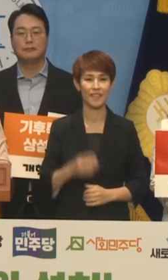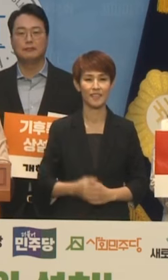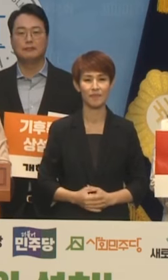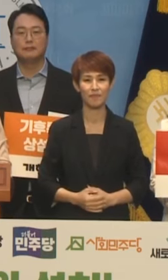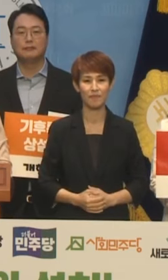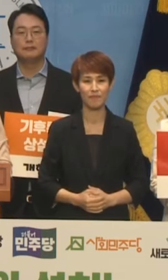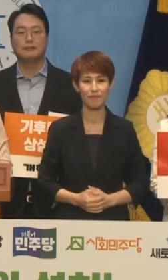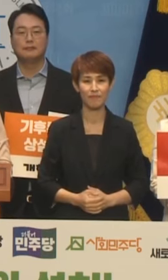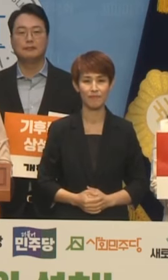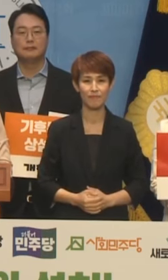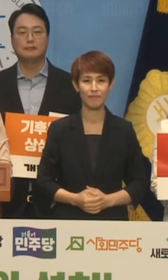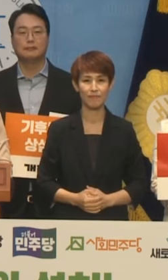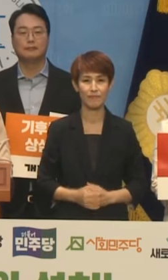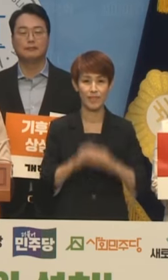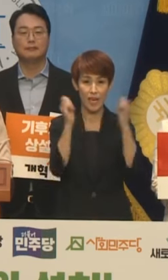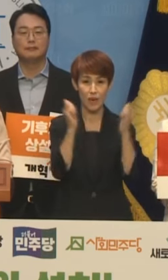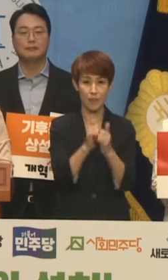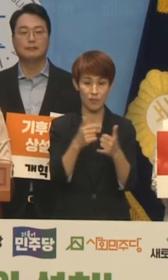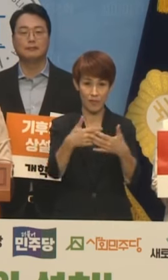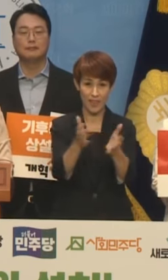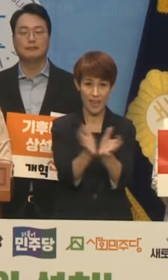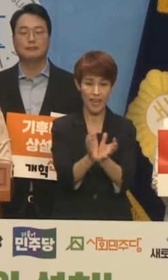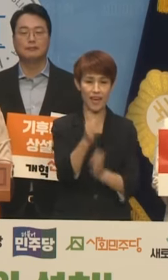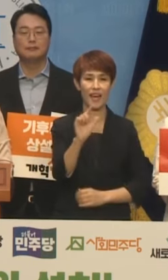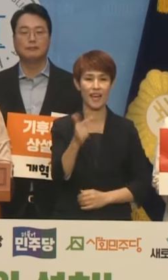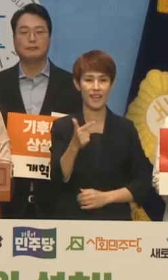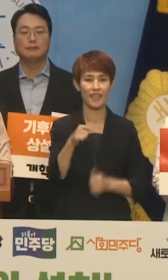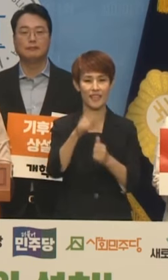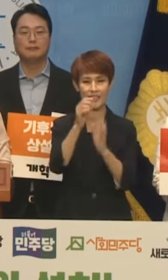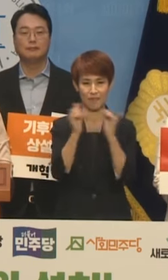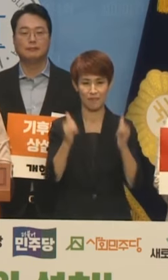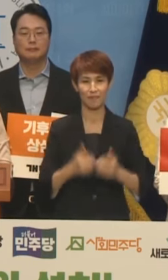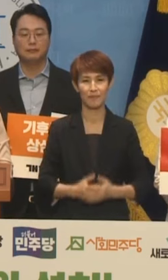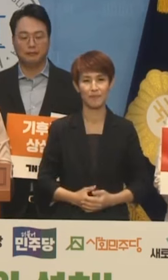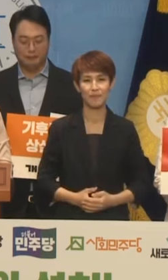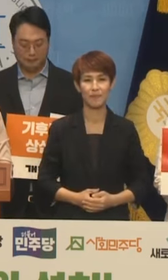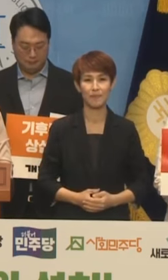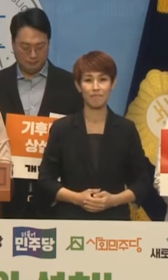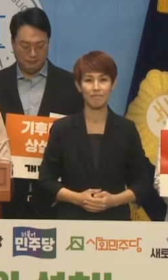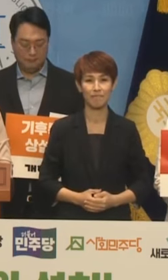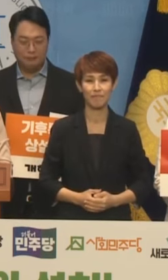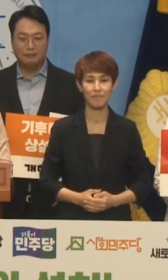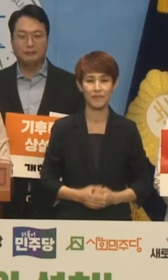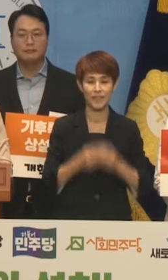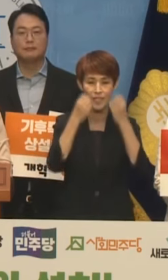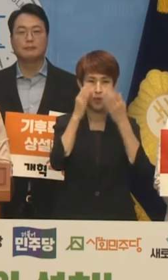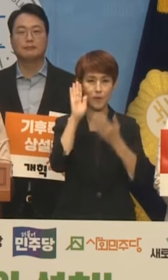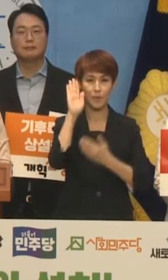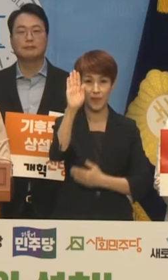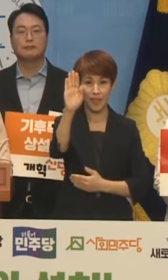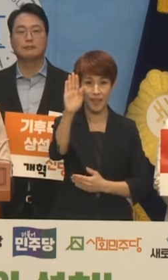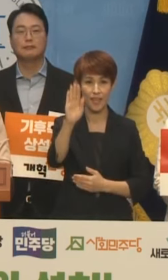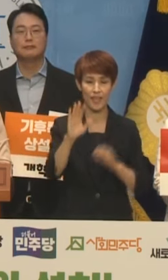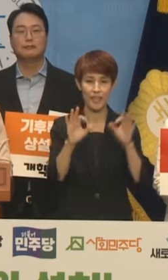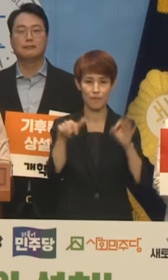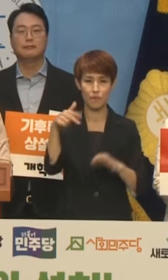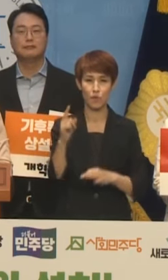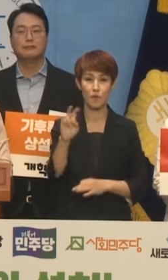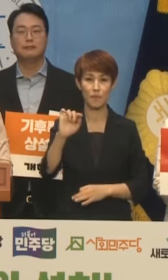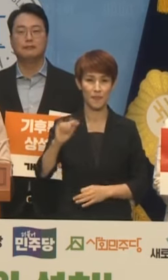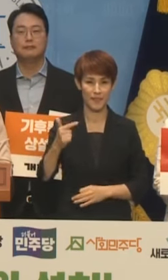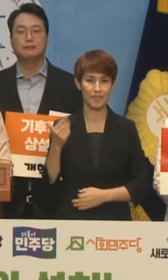참석하셨습니다. 사회민주당의 한창민 당선인 참석하셨습니다. 새로운 미래의 김종민